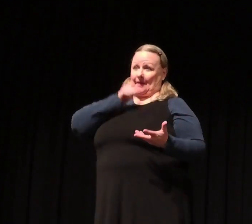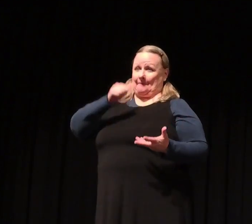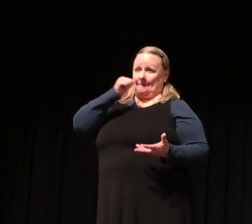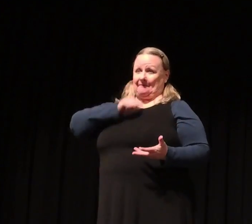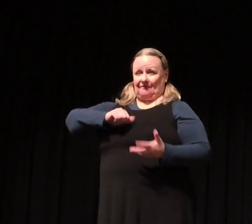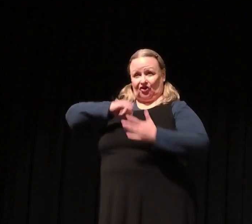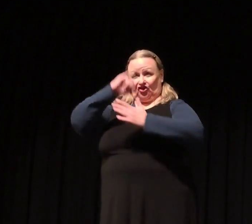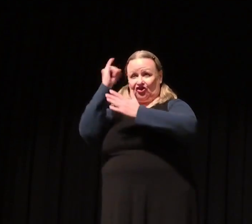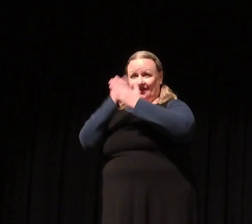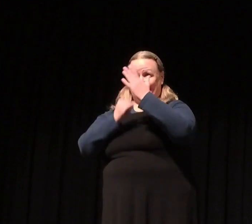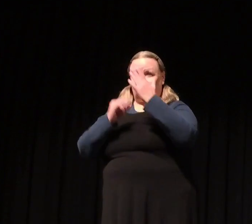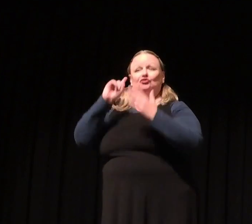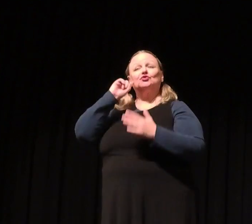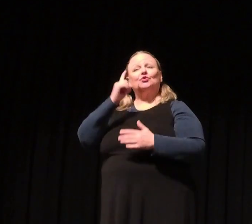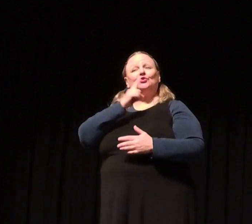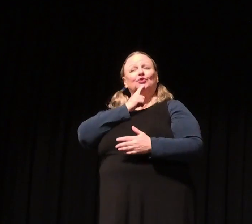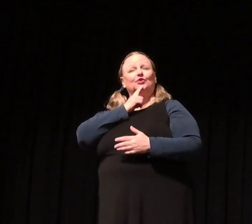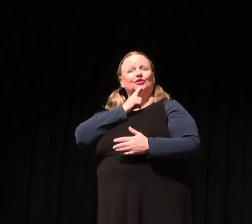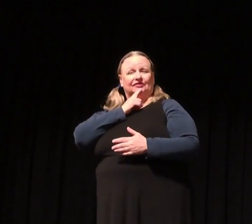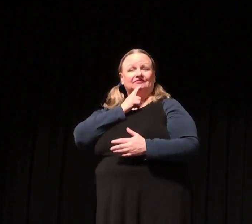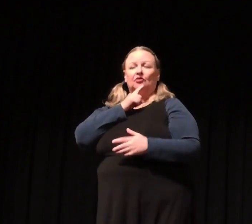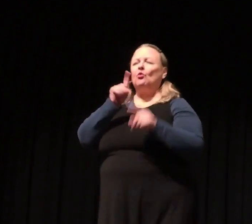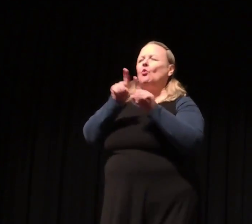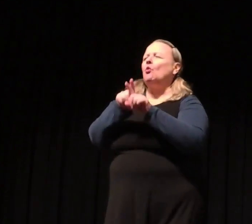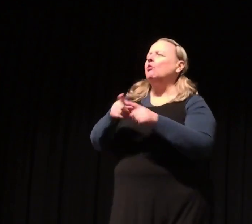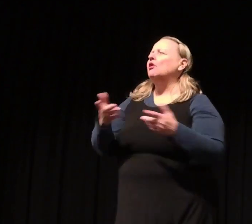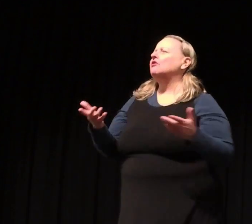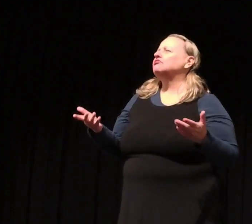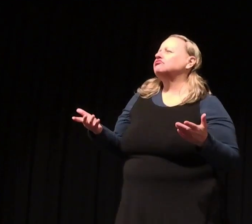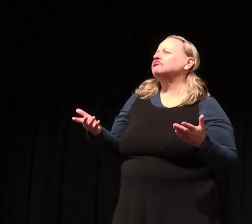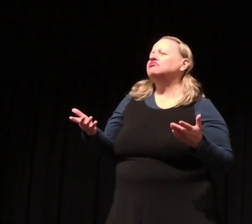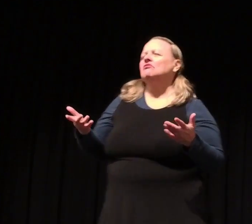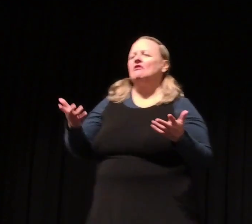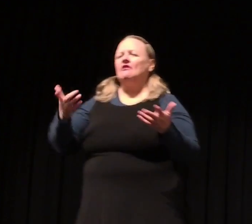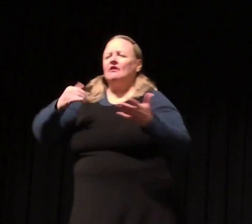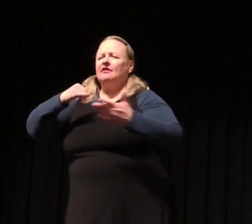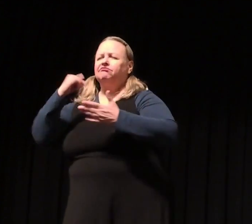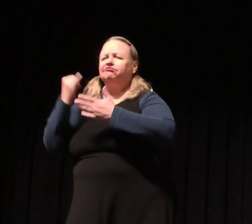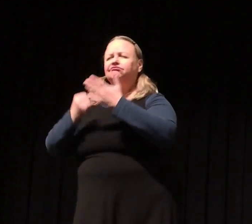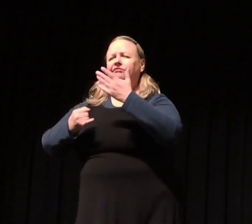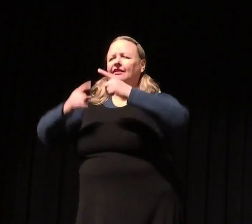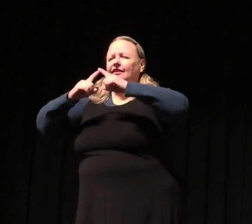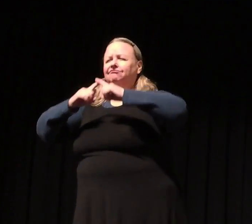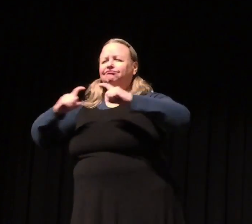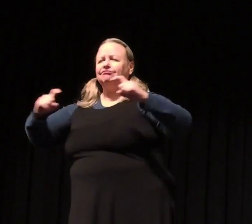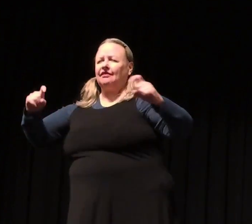Alors, qui suis-je? Je suis une femme, je suis une artiste sourde.